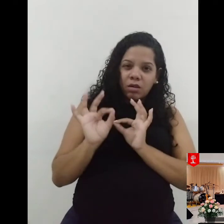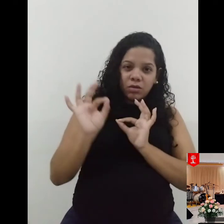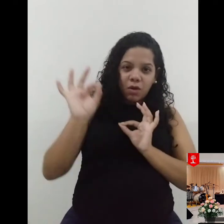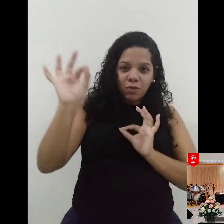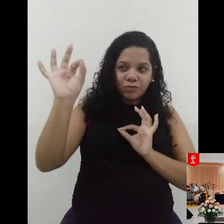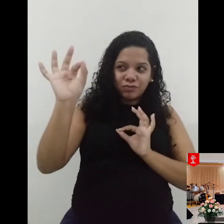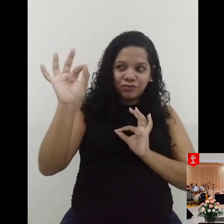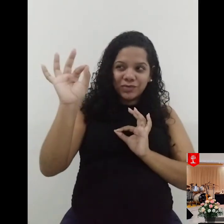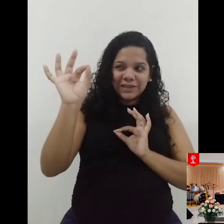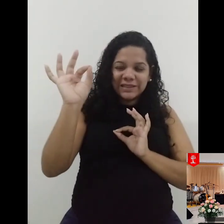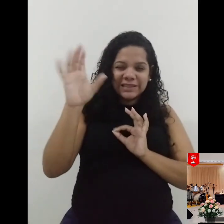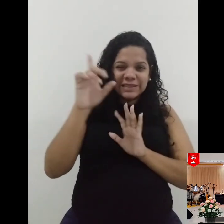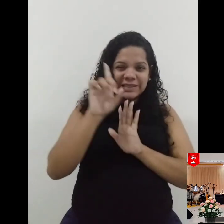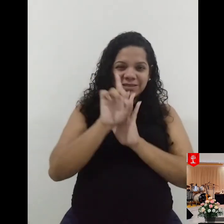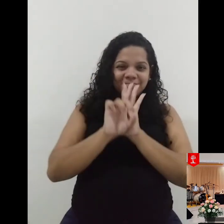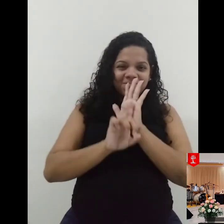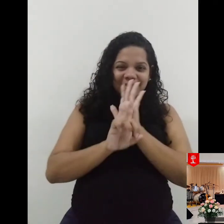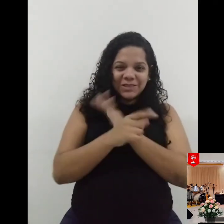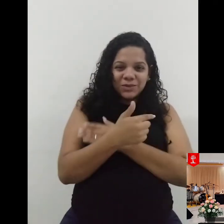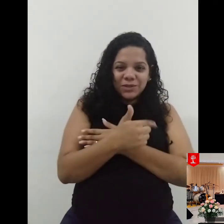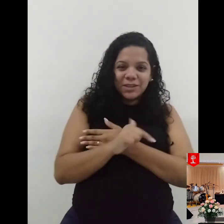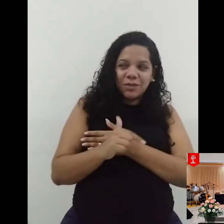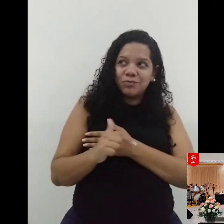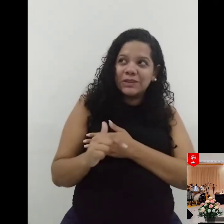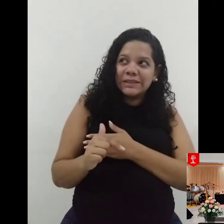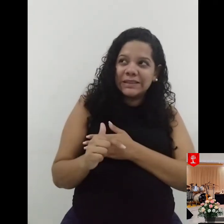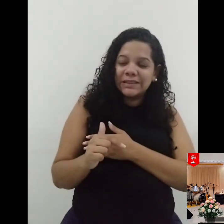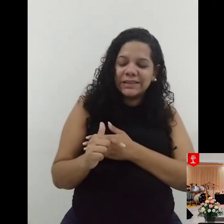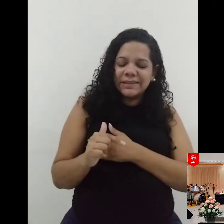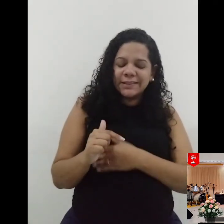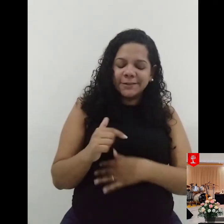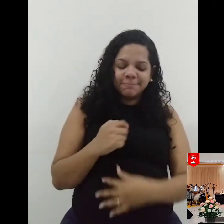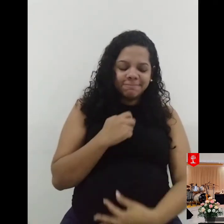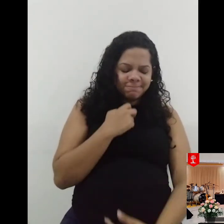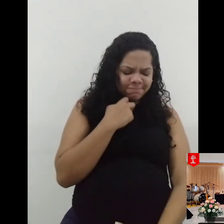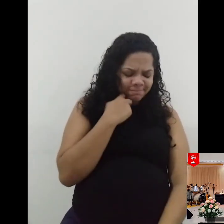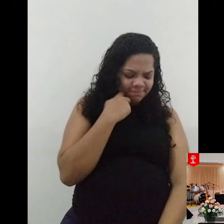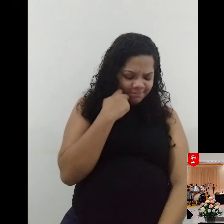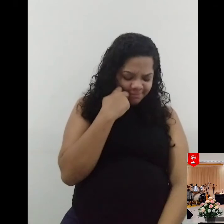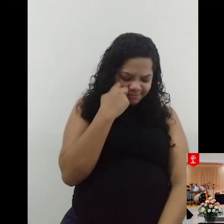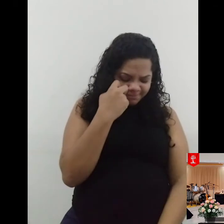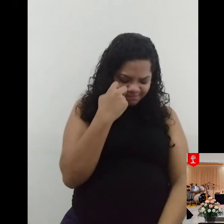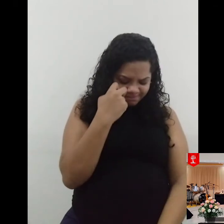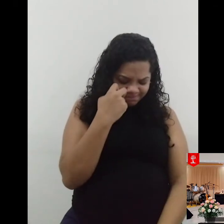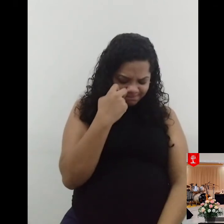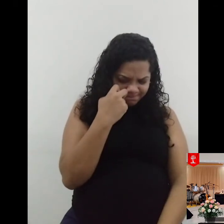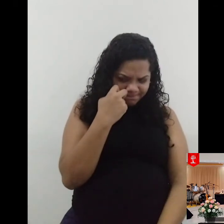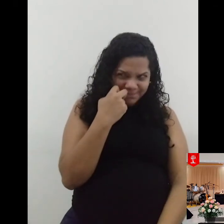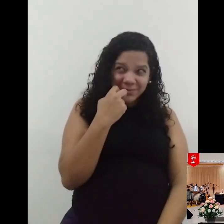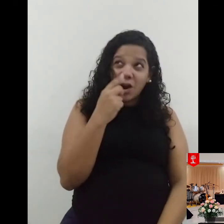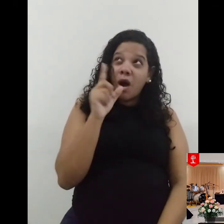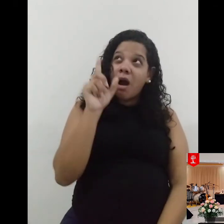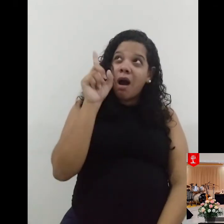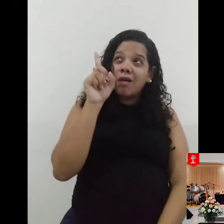e ele dizia: Deus, tem misericórdia de mim, que sou pecador.